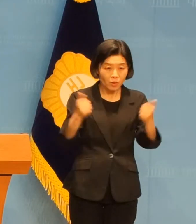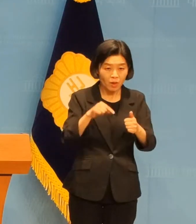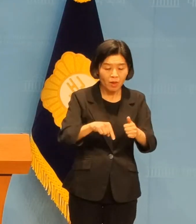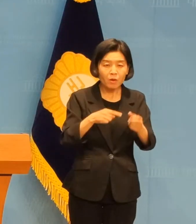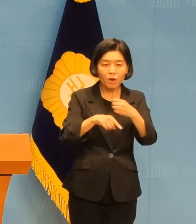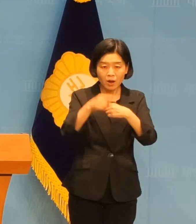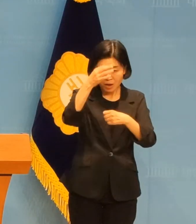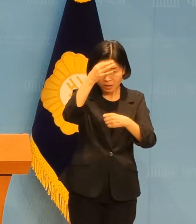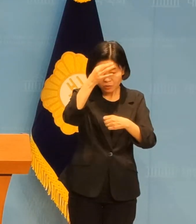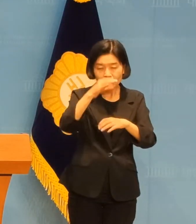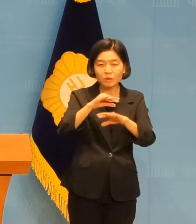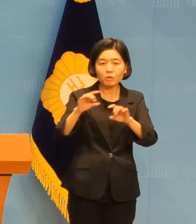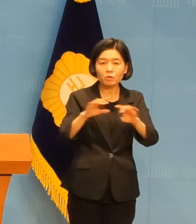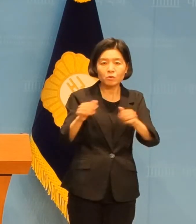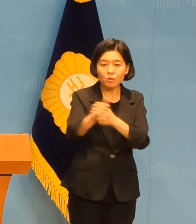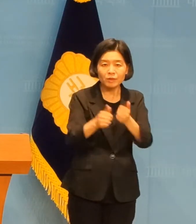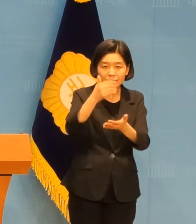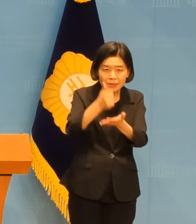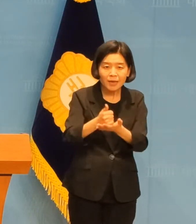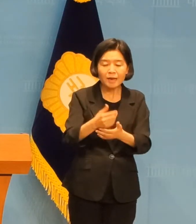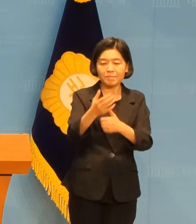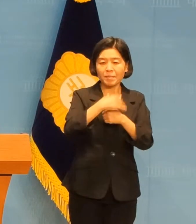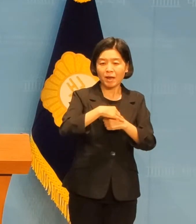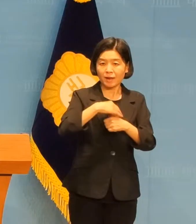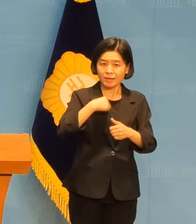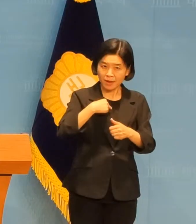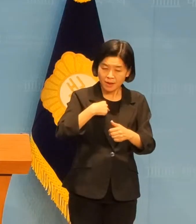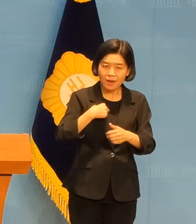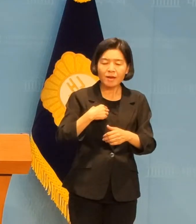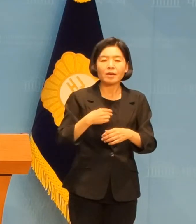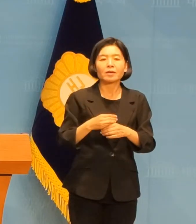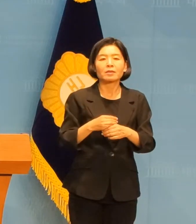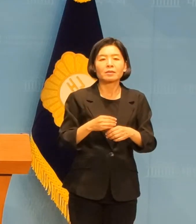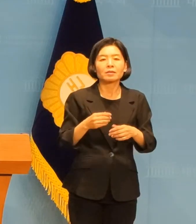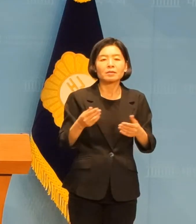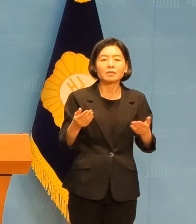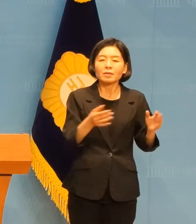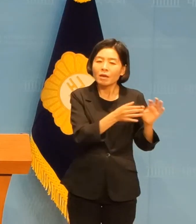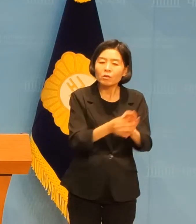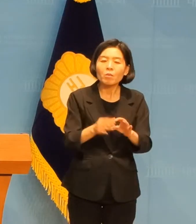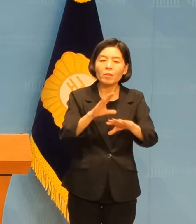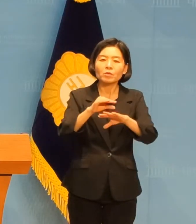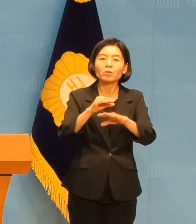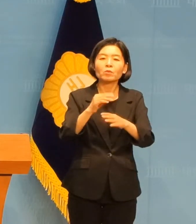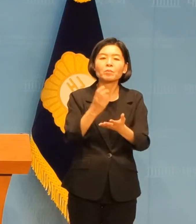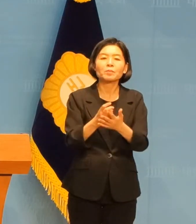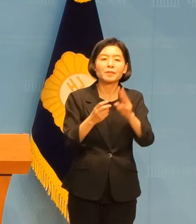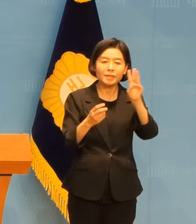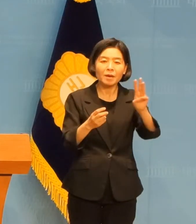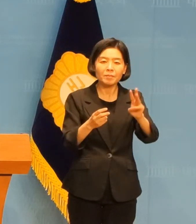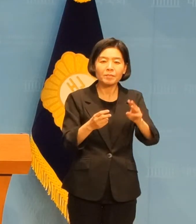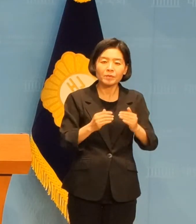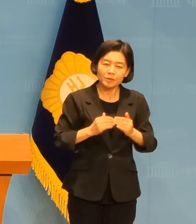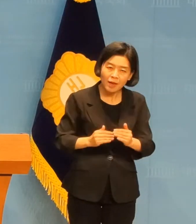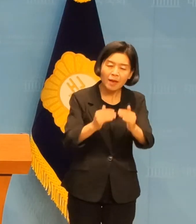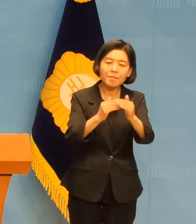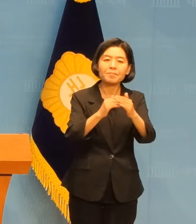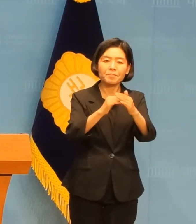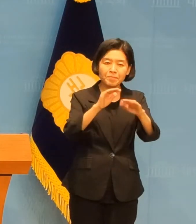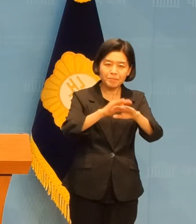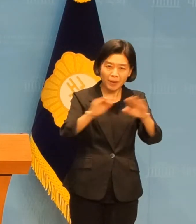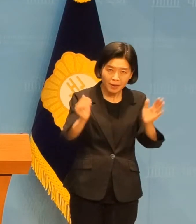과학기술방송통신위원회 위원장으로서 남은 임기 동안 방송 3법 후속 조치를 마무리 짓고 AI 3대